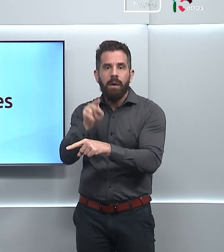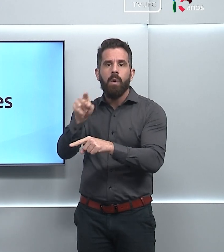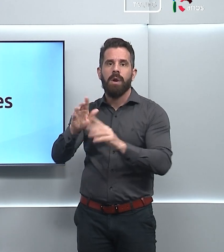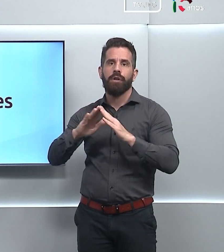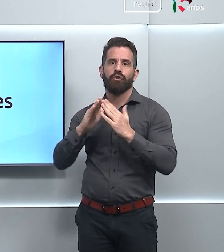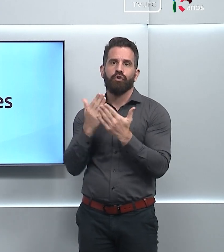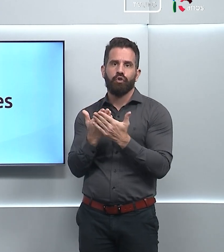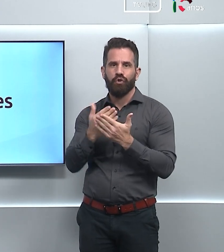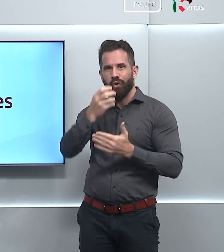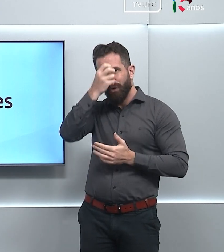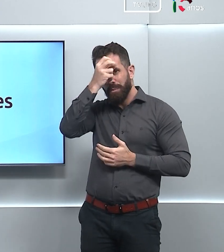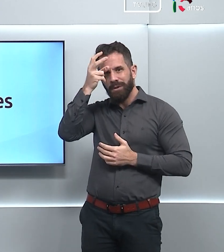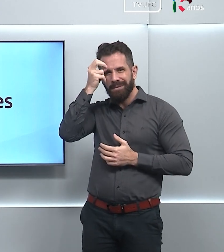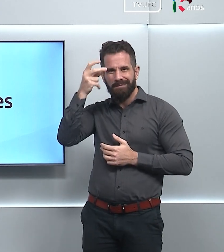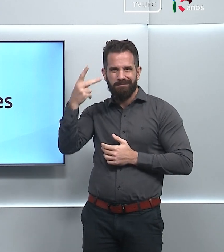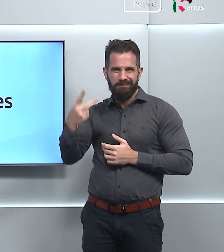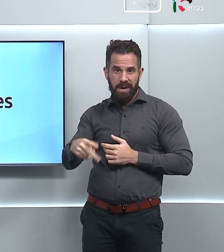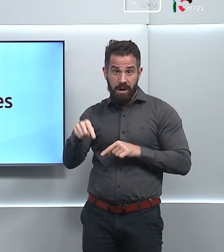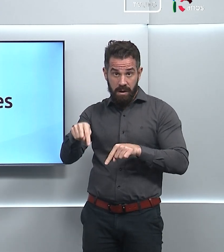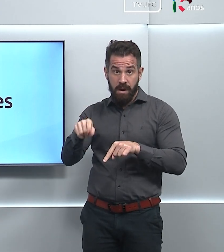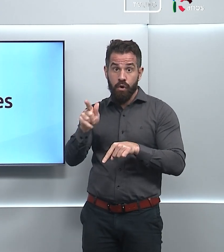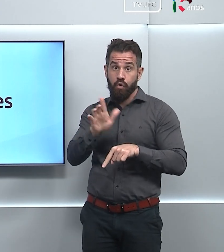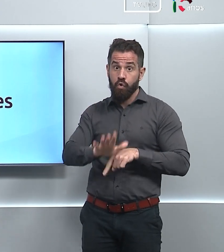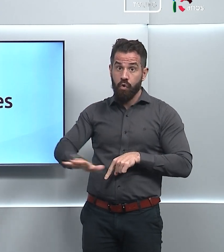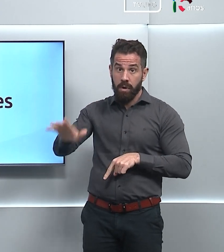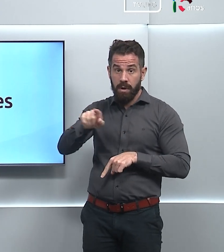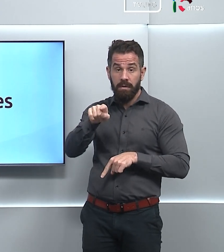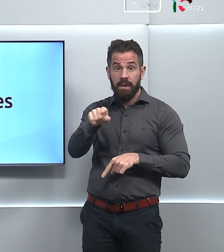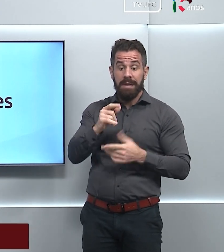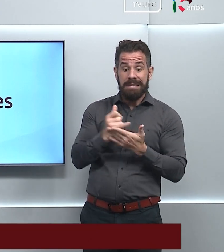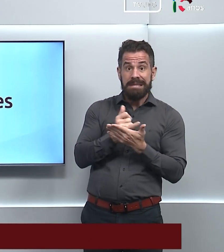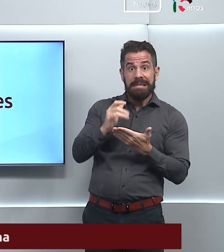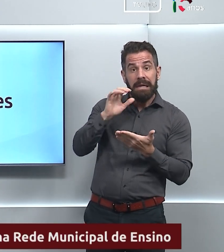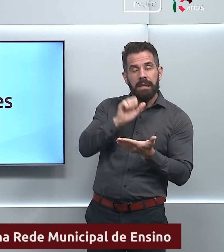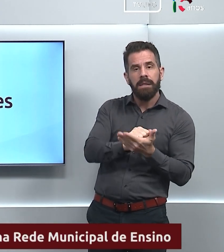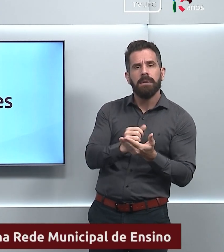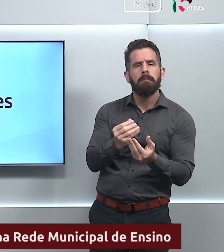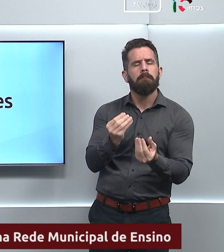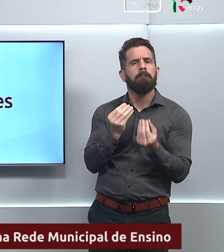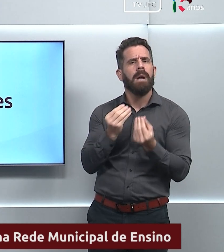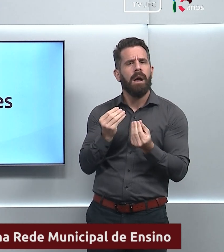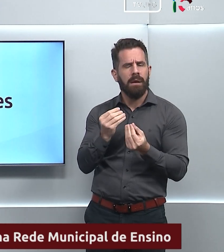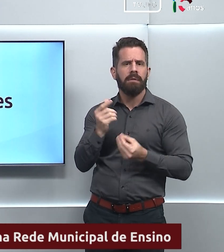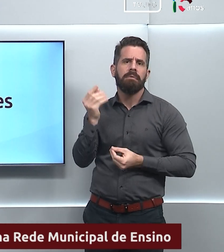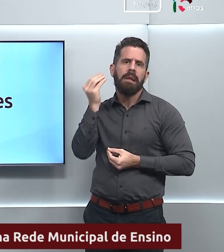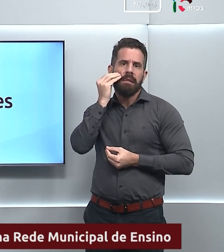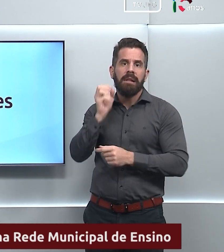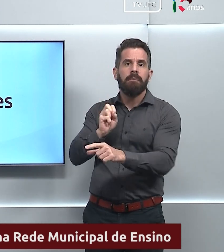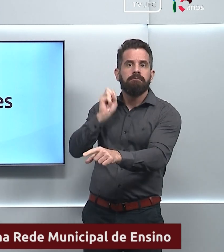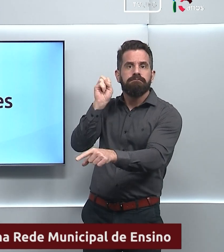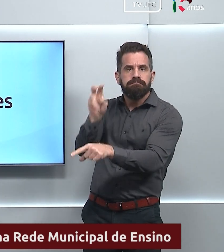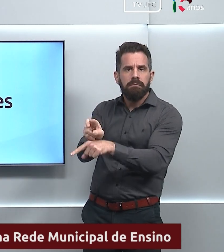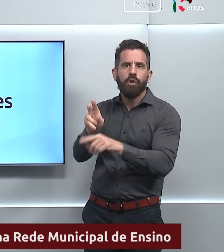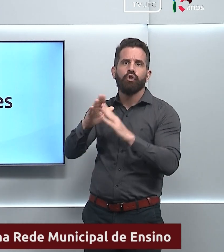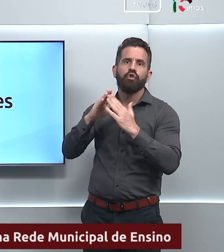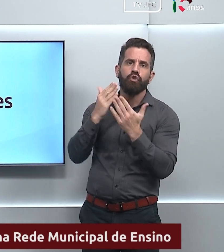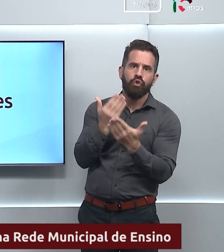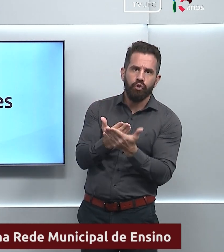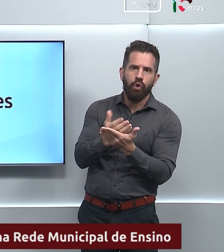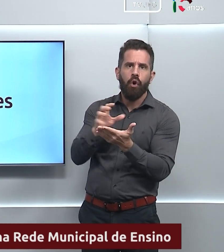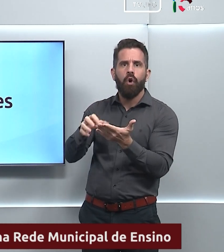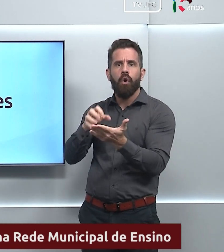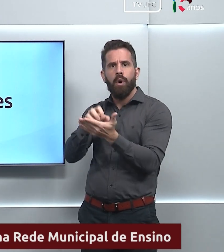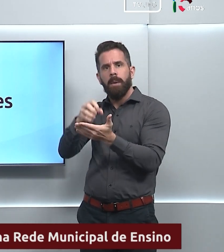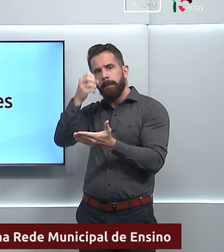aqui de Goiânia. Esse cadastro é necessário para pleitear vagas nas escolas, centros municipais de educação infantil e centros